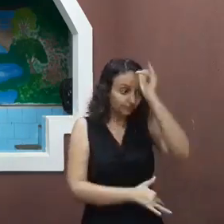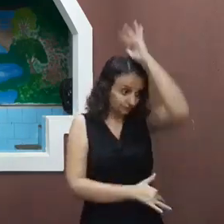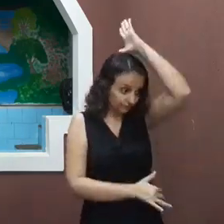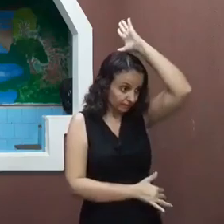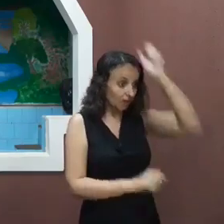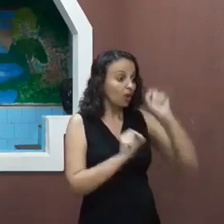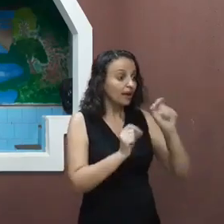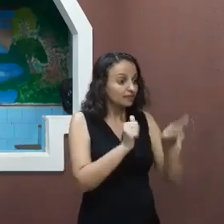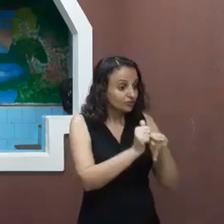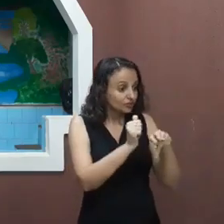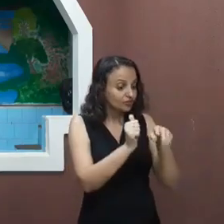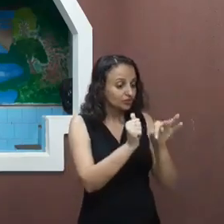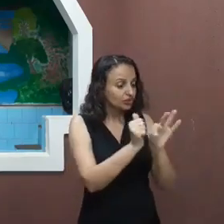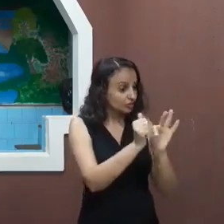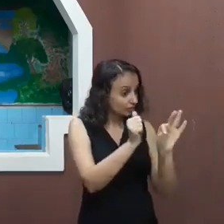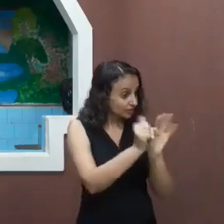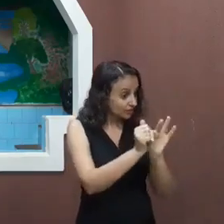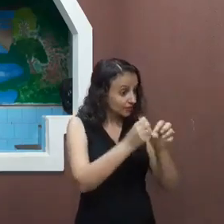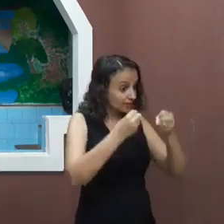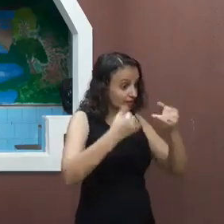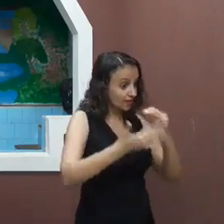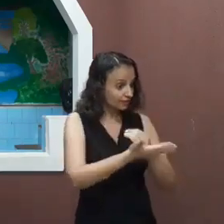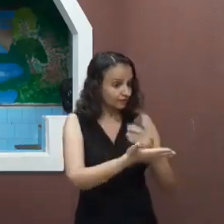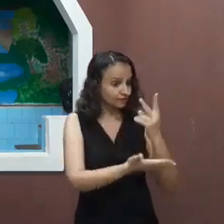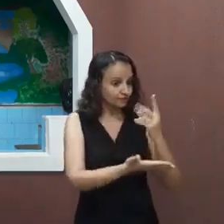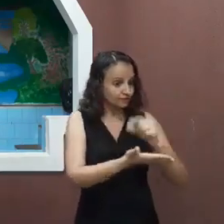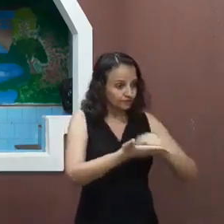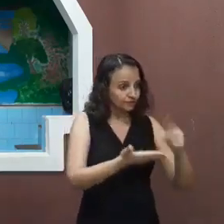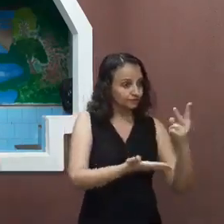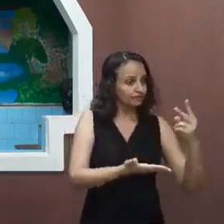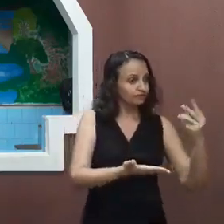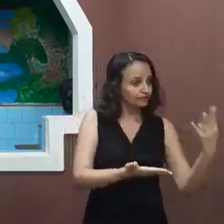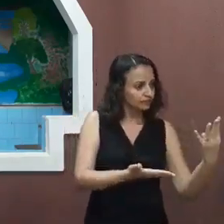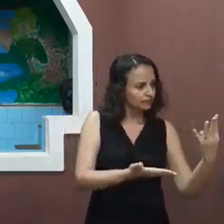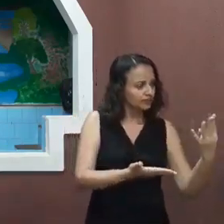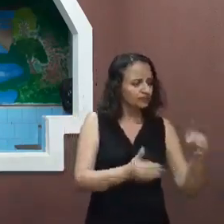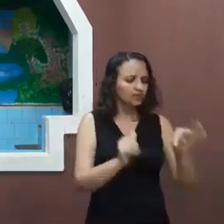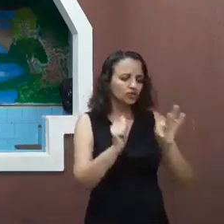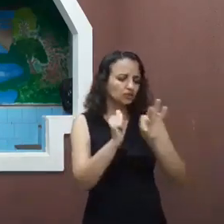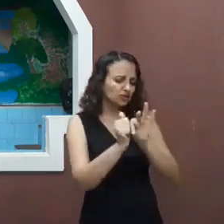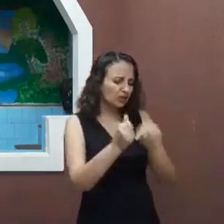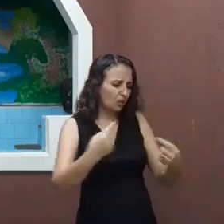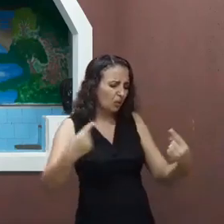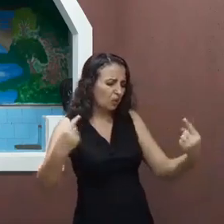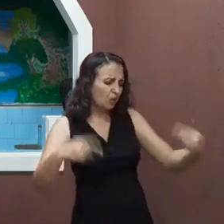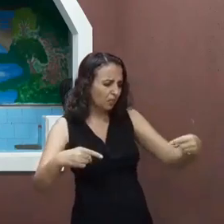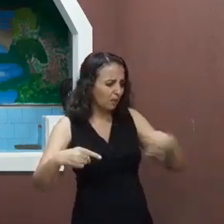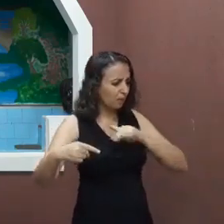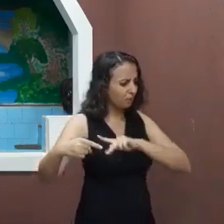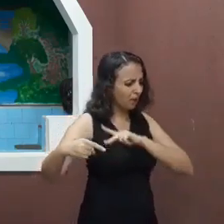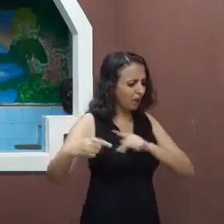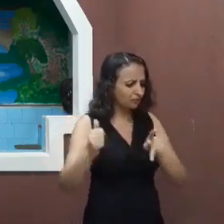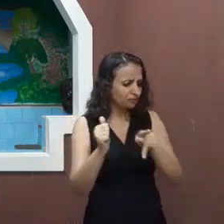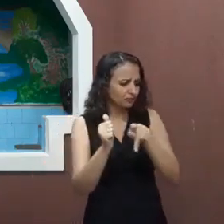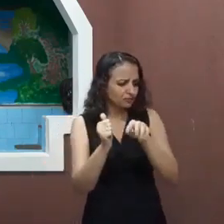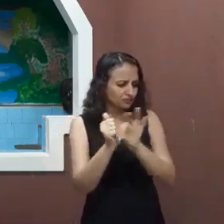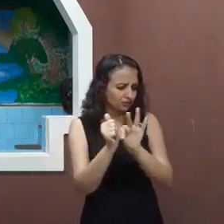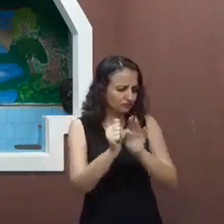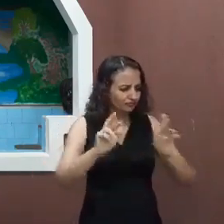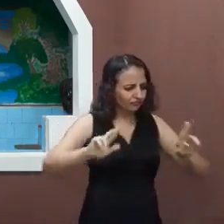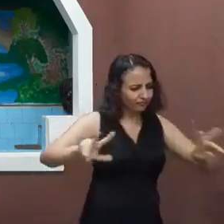que Tiago diz aqui em 2, 24. Estaria Tiago contradizendo o ensino de Paulo? Logicamente que